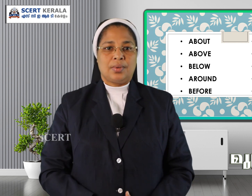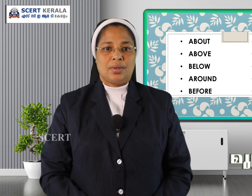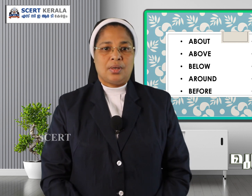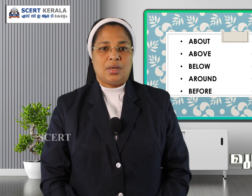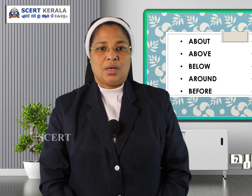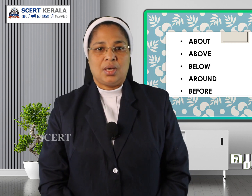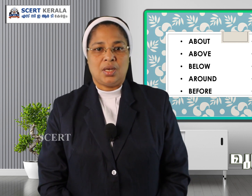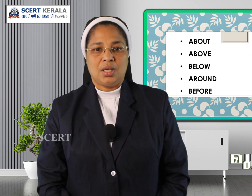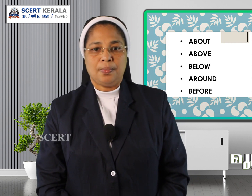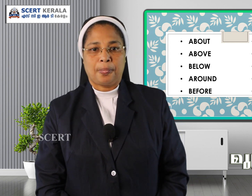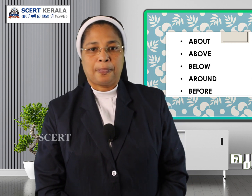ഇനി